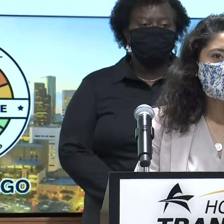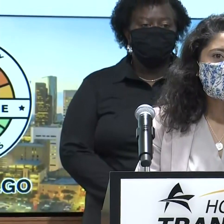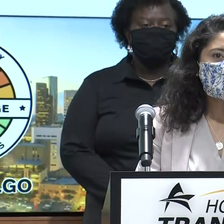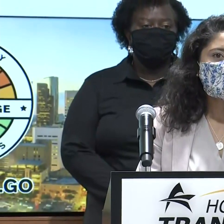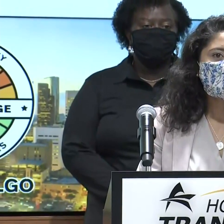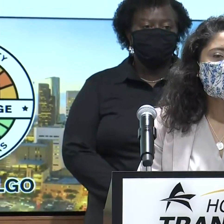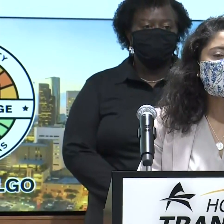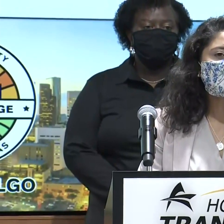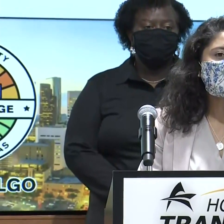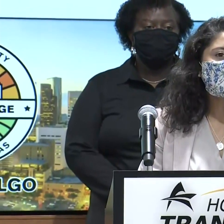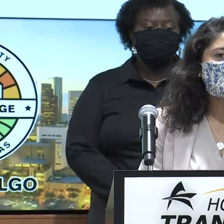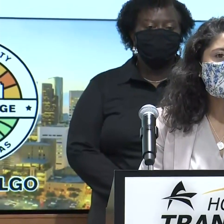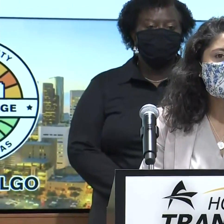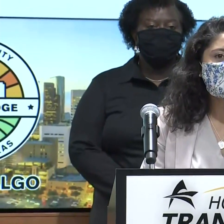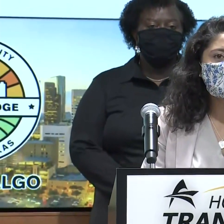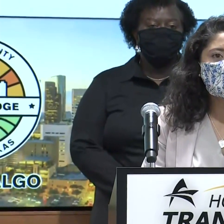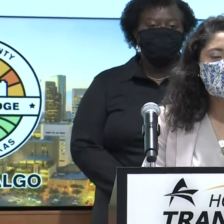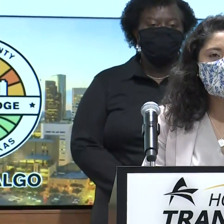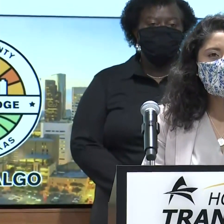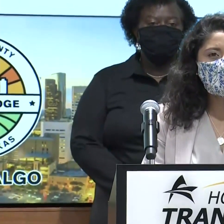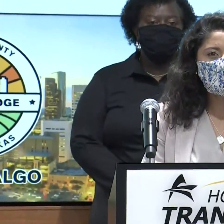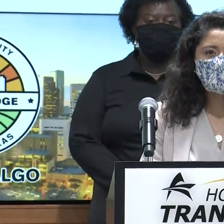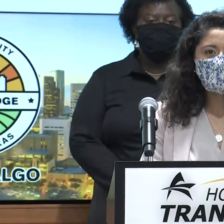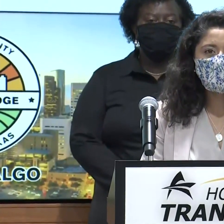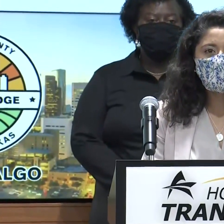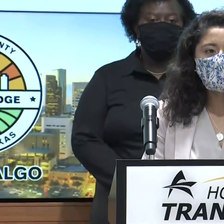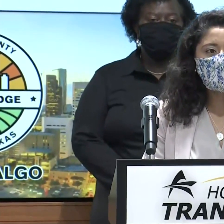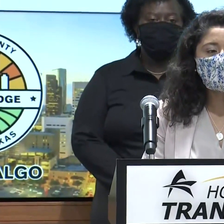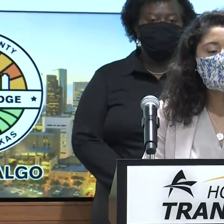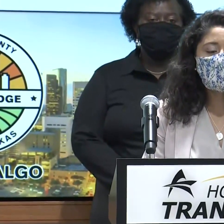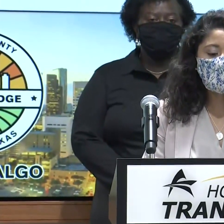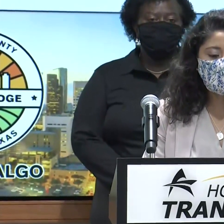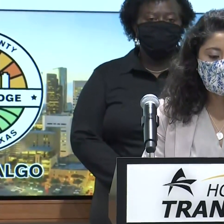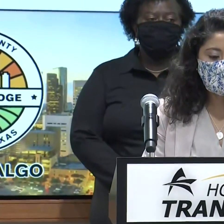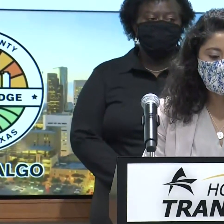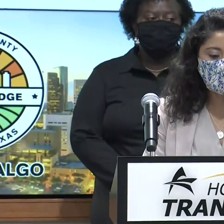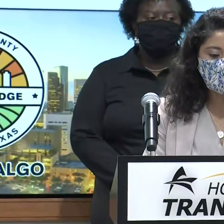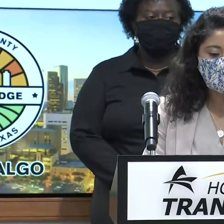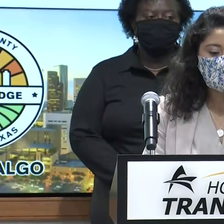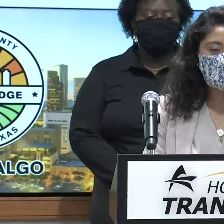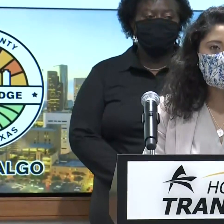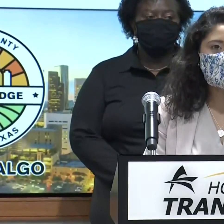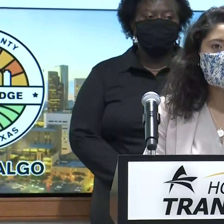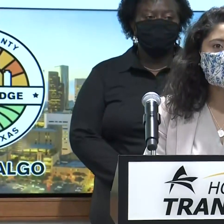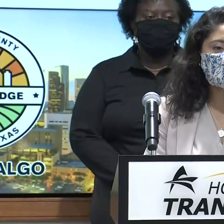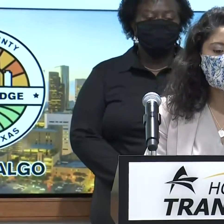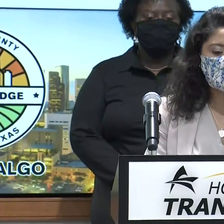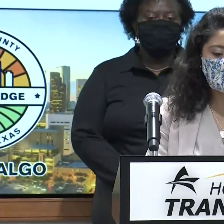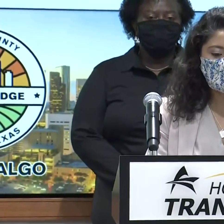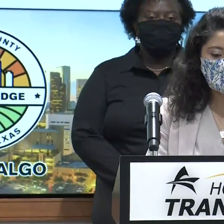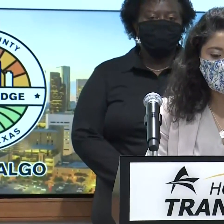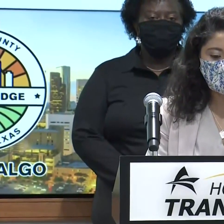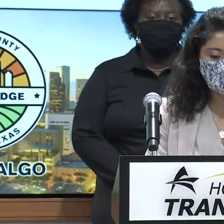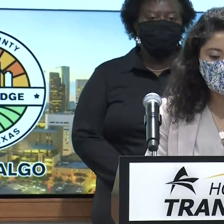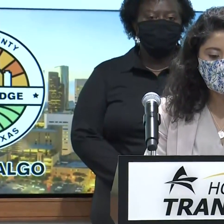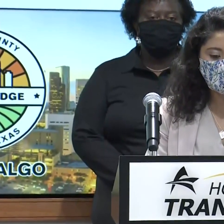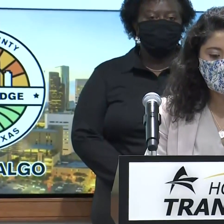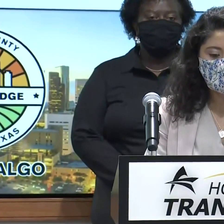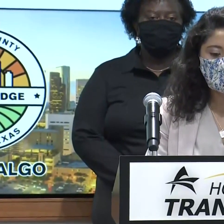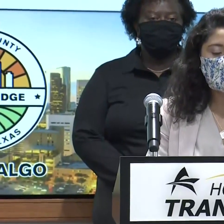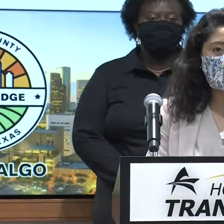gris se extendió a través de todo nuestro condado por varios días durante el incendio de